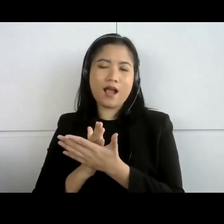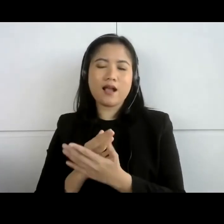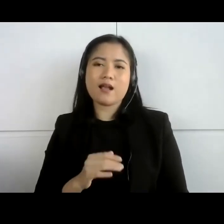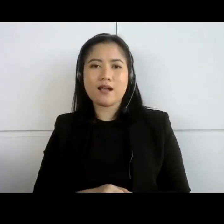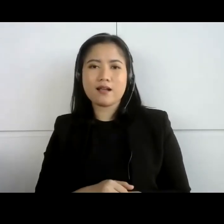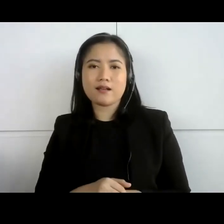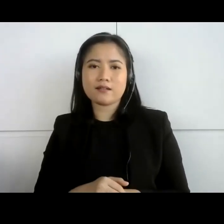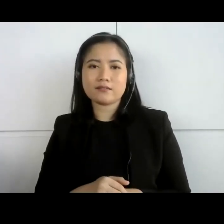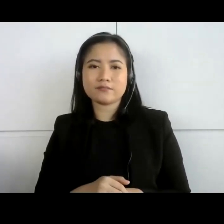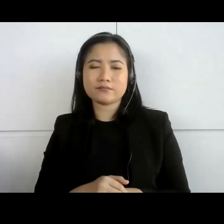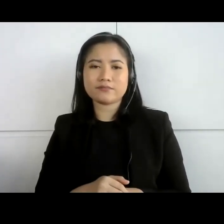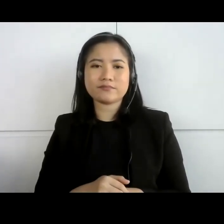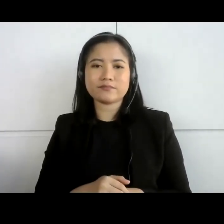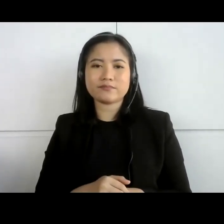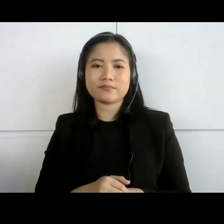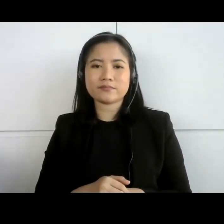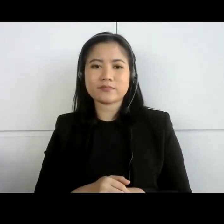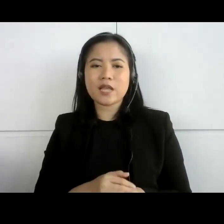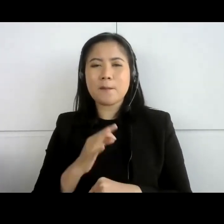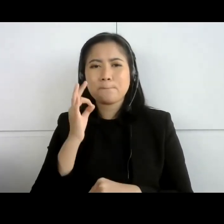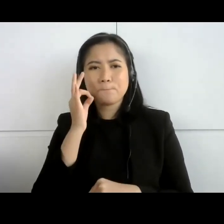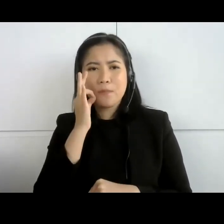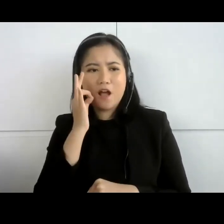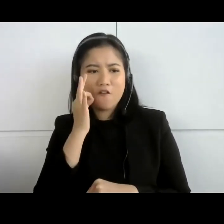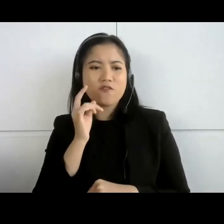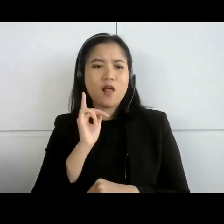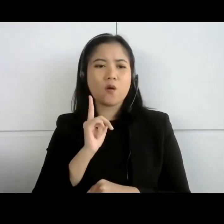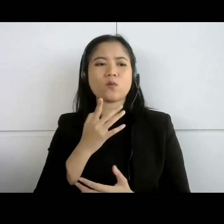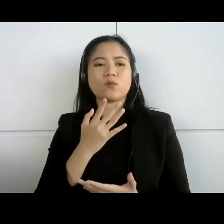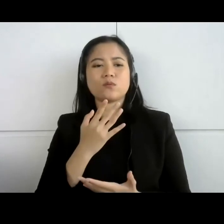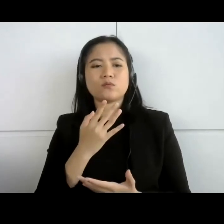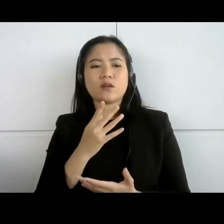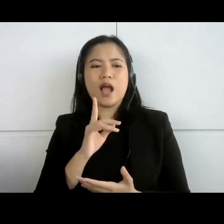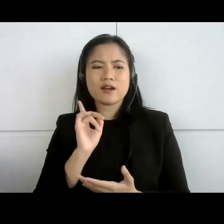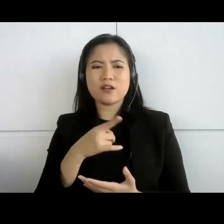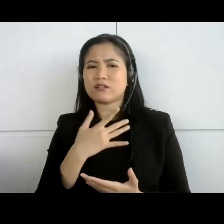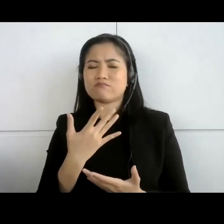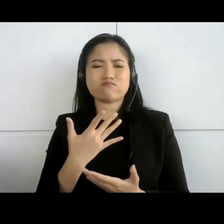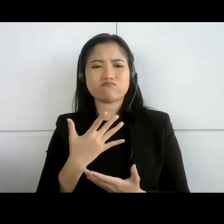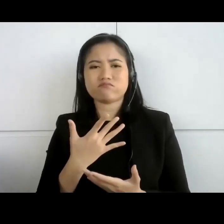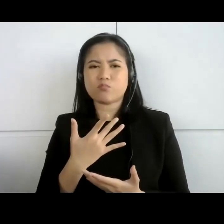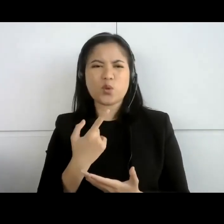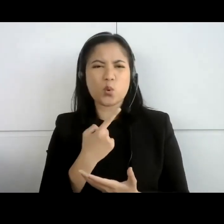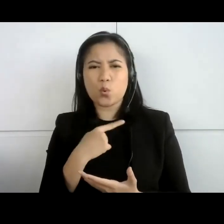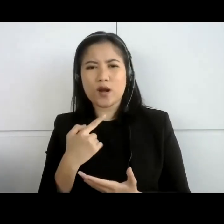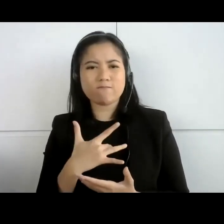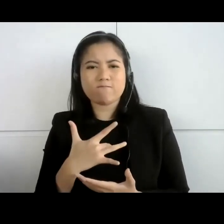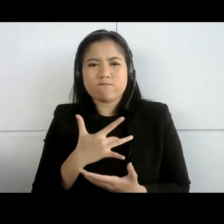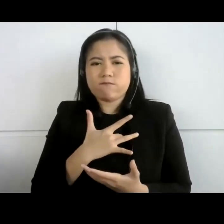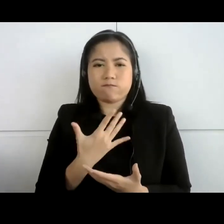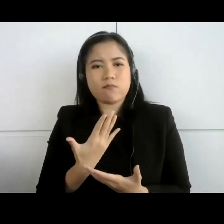tentu dalam penyampaian saya mohon maaf jikalau ada hal-hal yang kurang berkenan yang saya